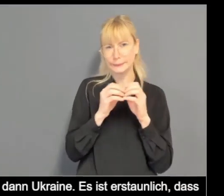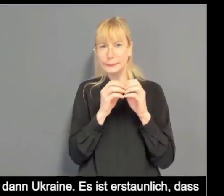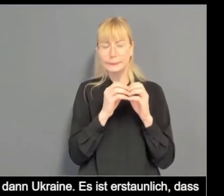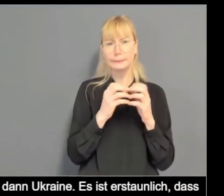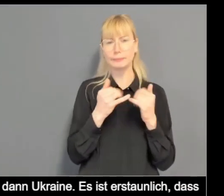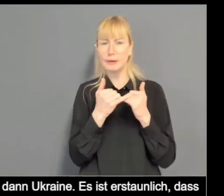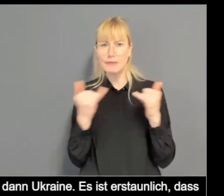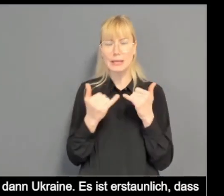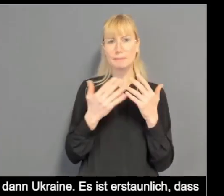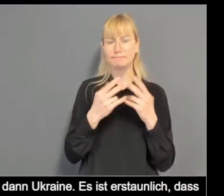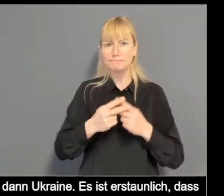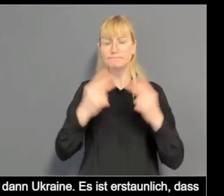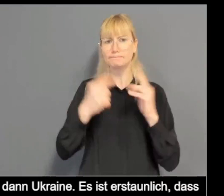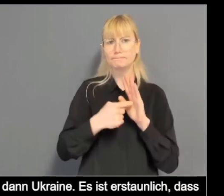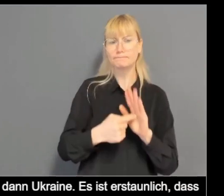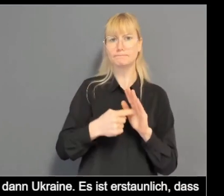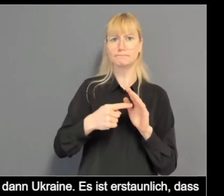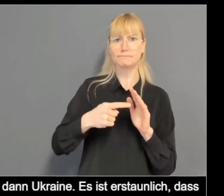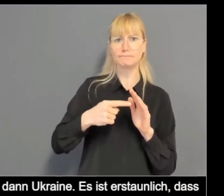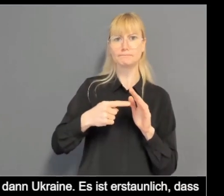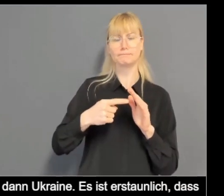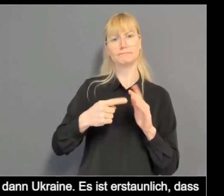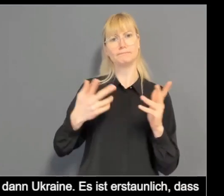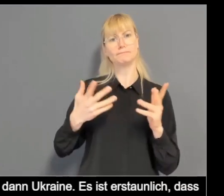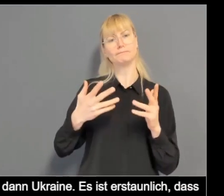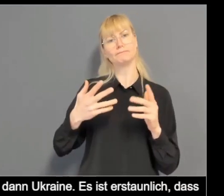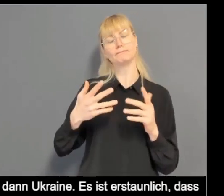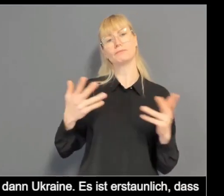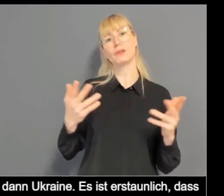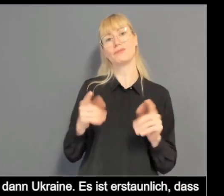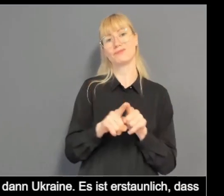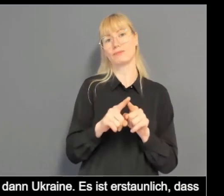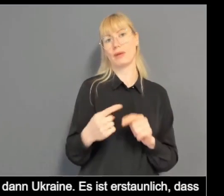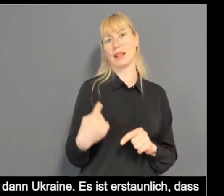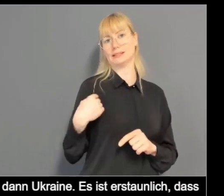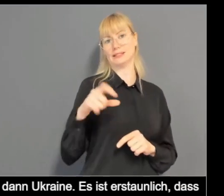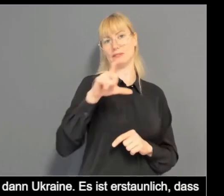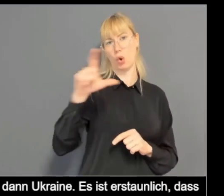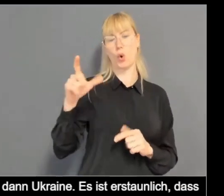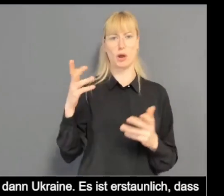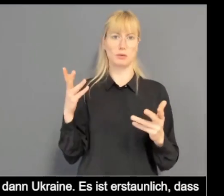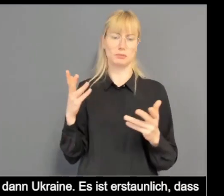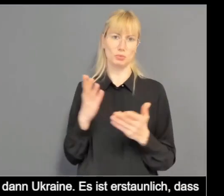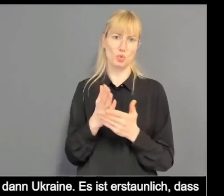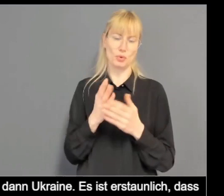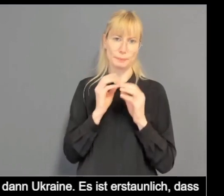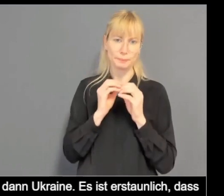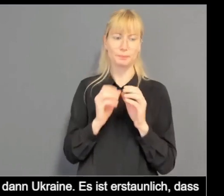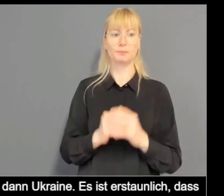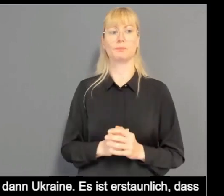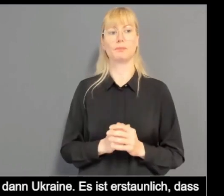Fahrplan entwickelt, ja auch aufsetzt auf das, was wir durchaus auch schon mal in der letzten Woche angedacht